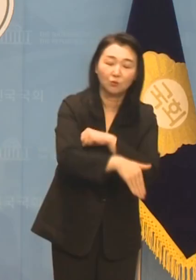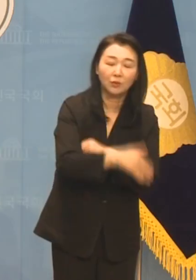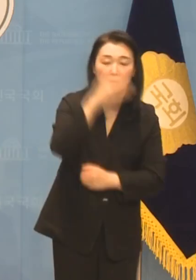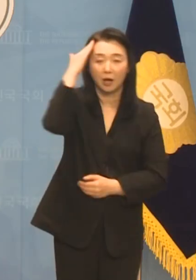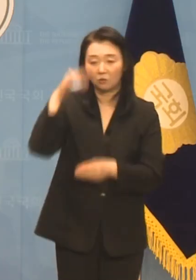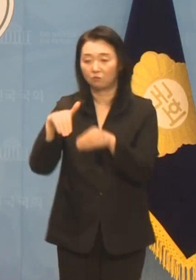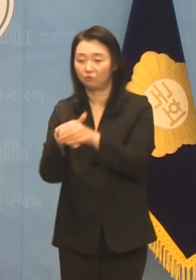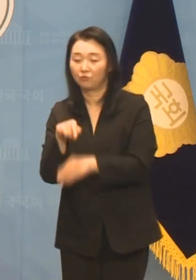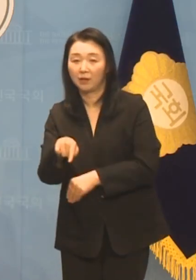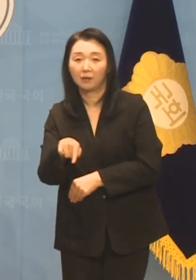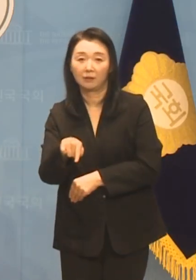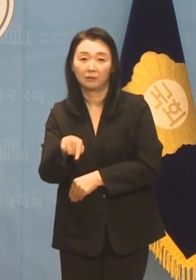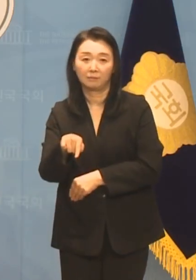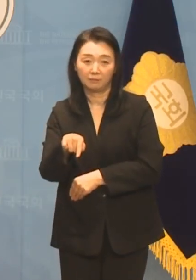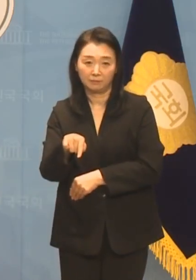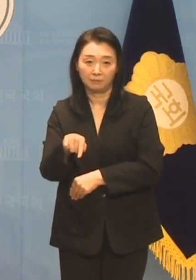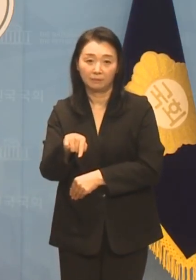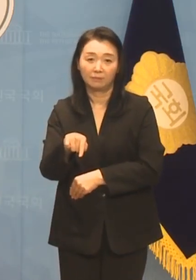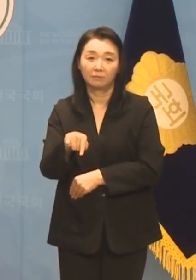K컬처 콘텐츠,